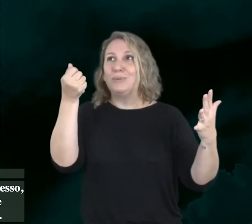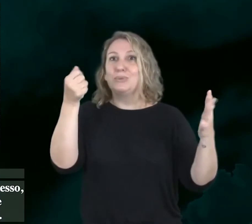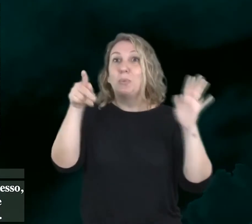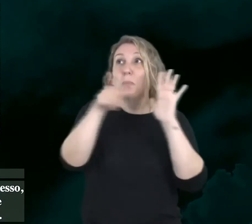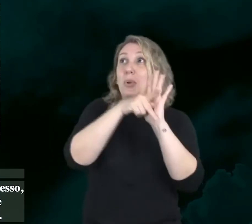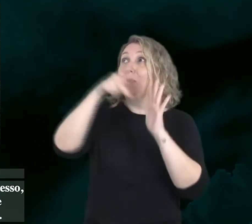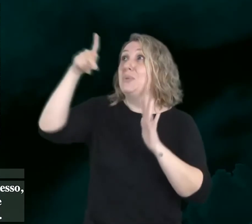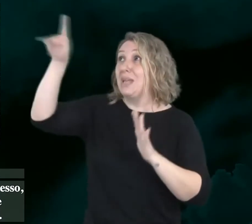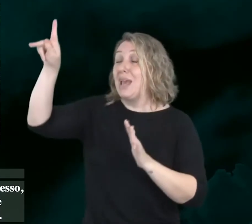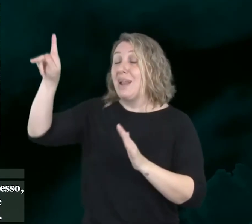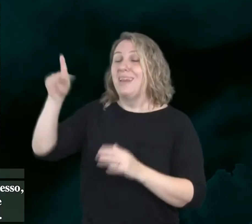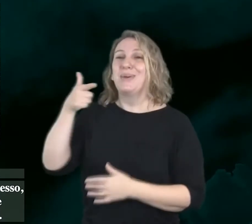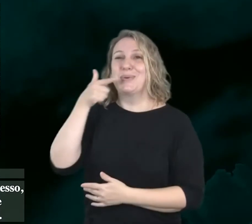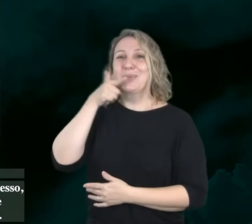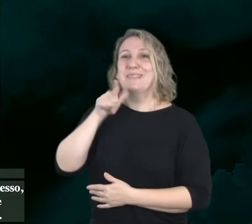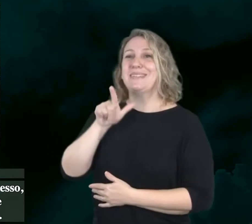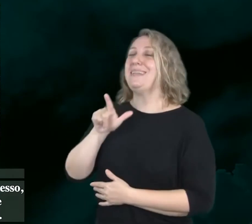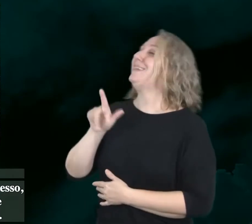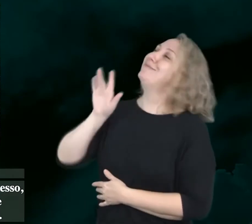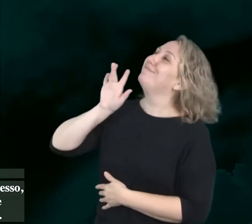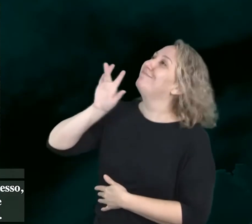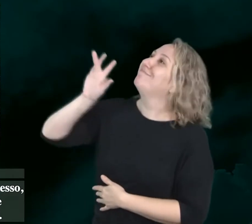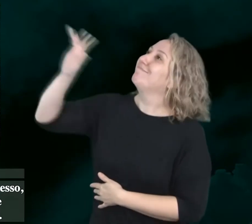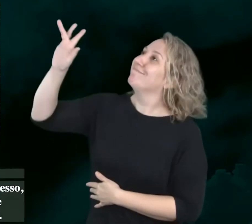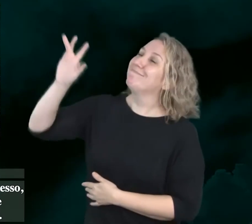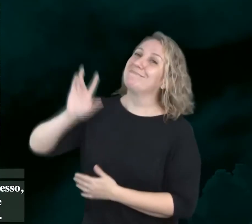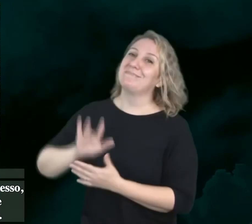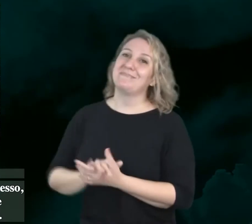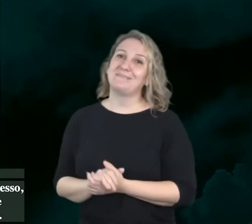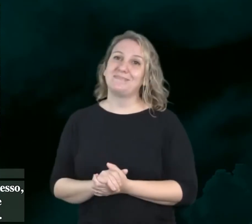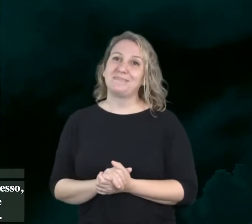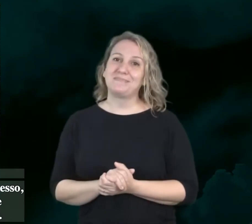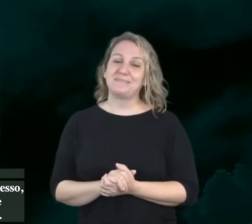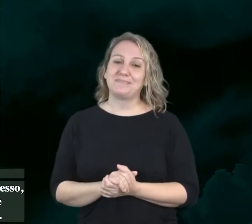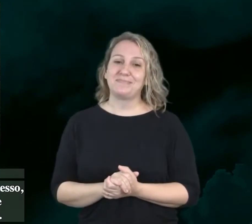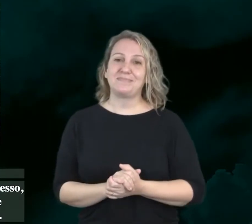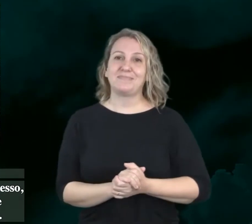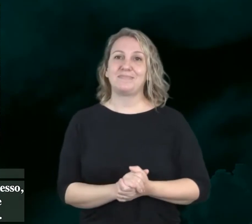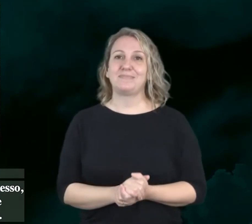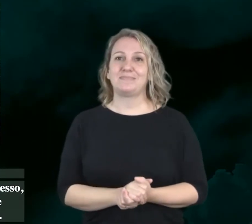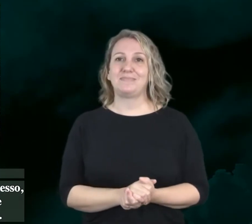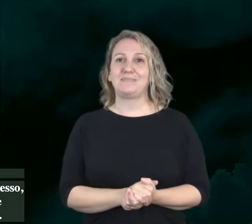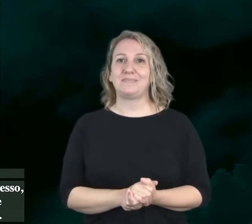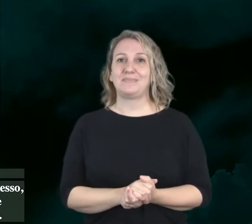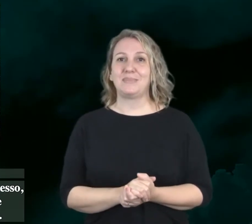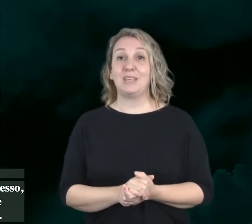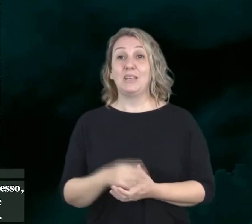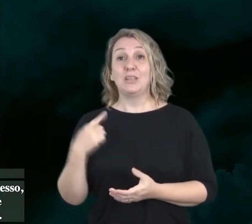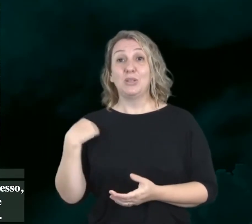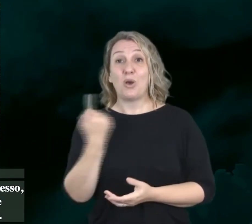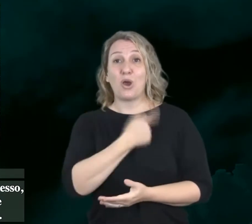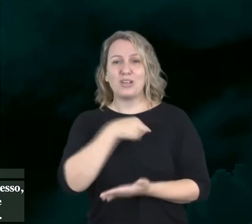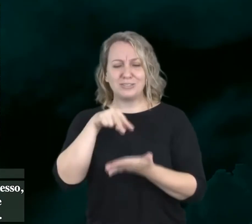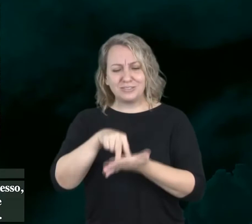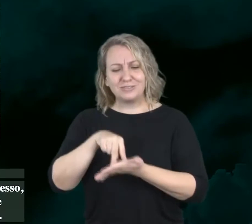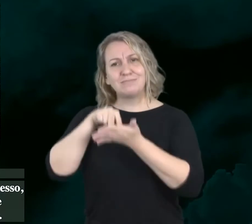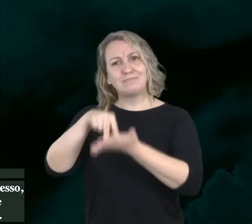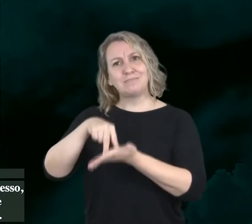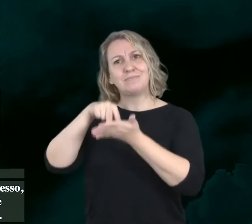temos acesso a ela. E aqui fala, na qual estamos firmes, né?